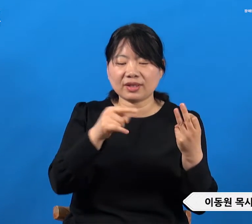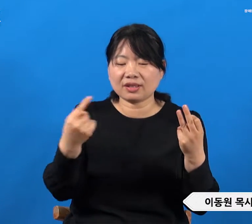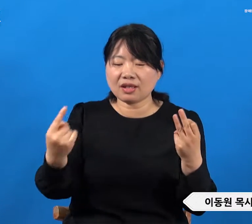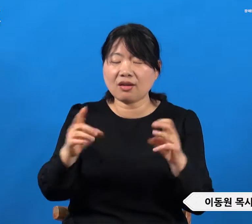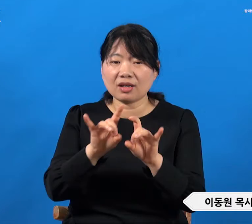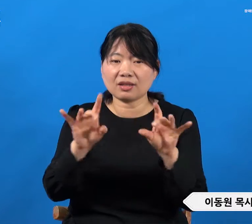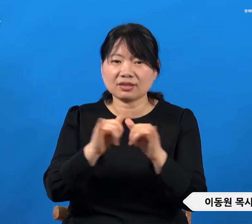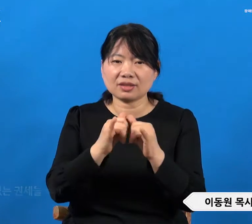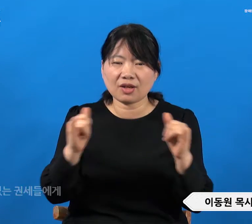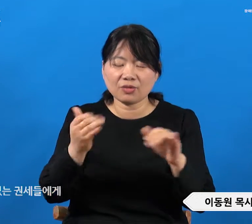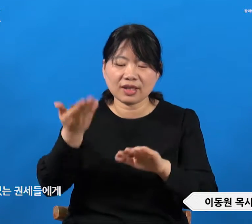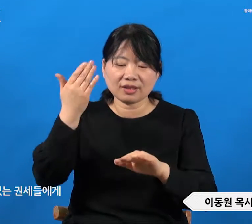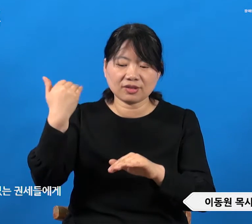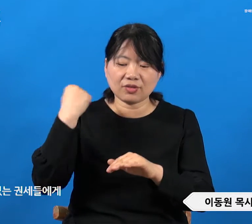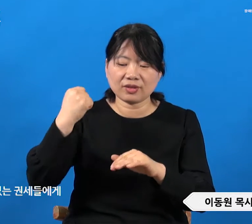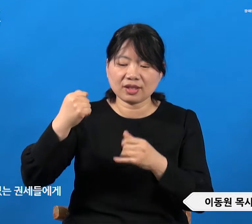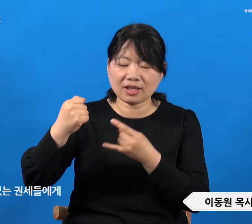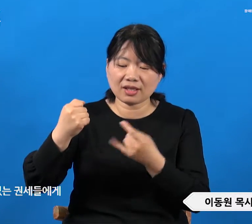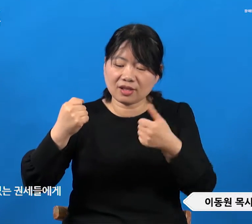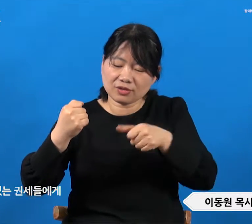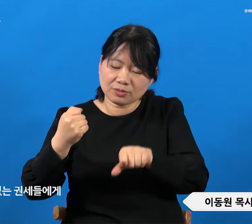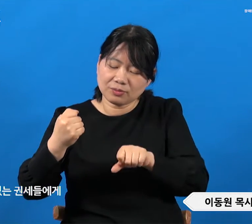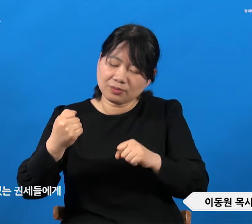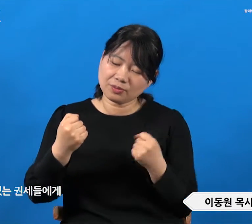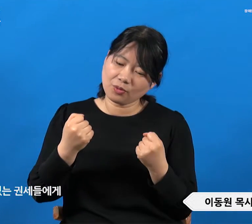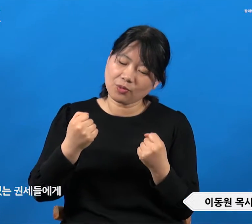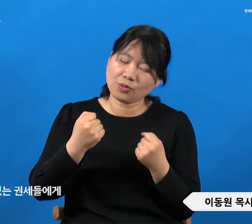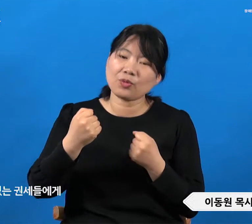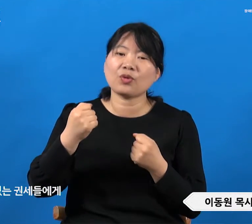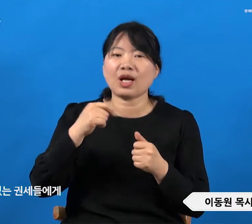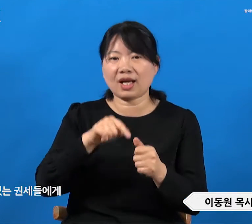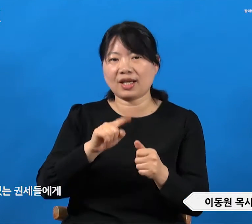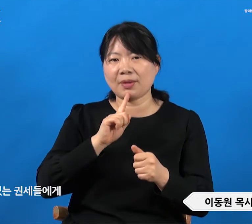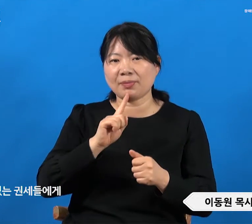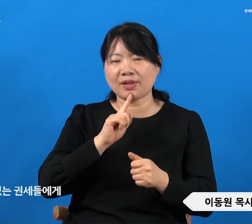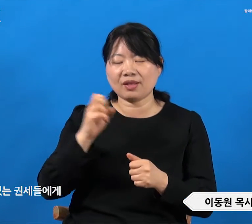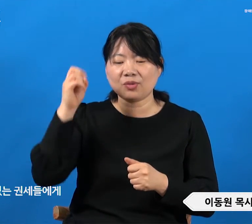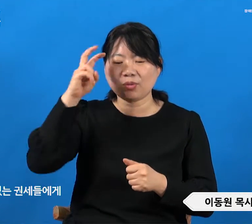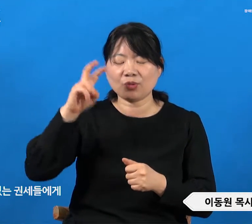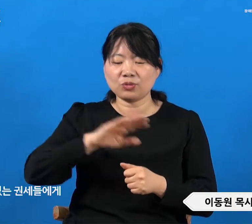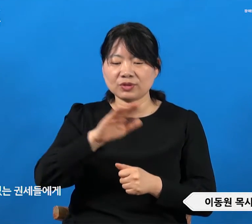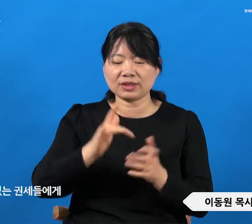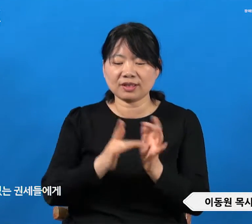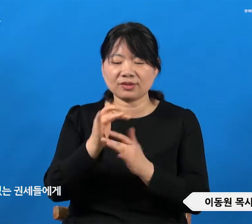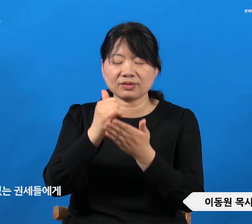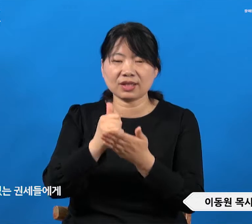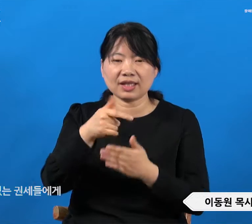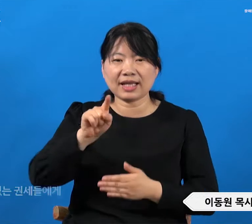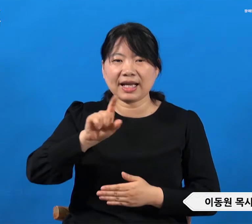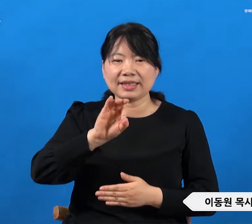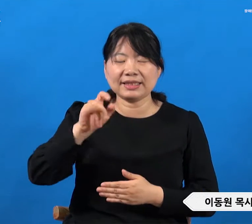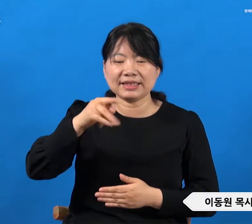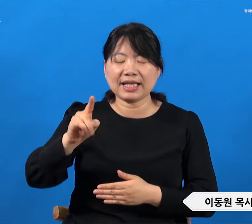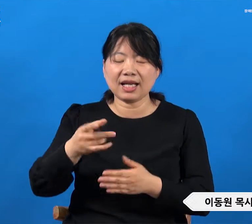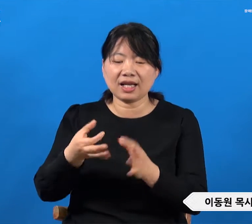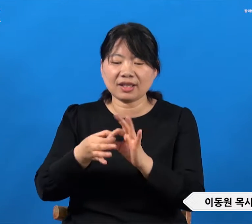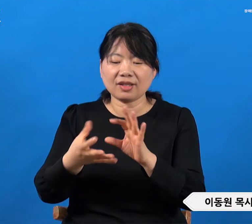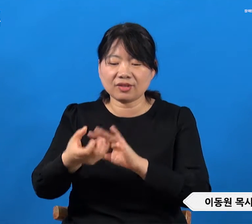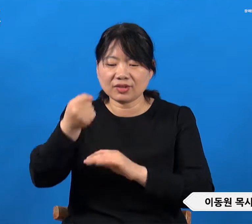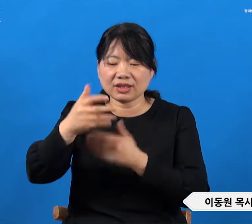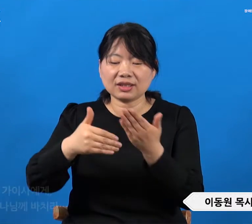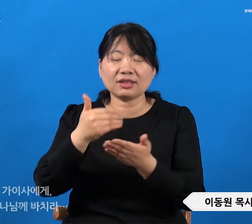1절에서 각 사람은 위에 있는 권세들에게 순복하라, 복종하라. 혹은 우리 예수님도 가이사의 것은